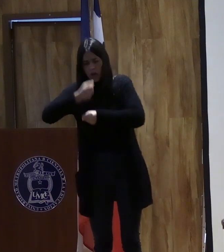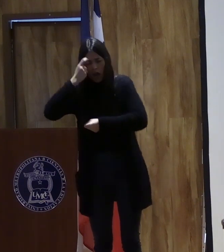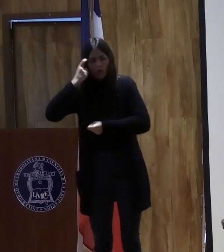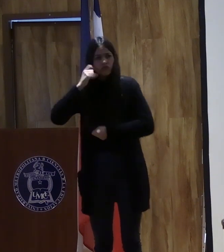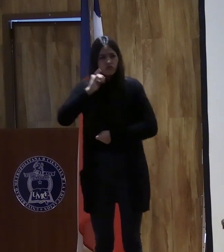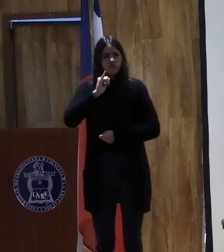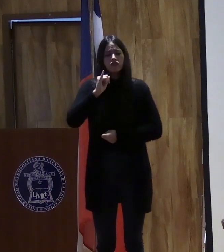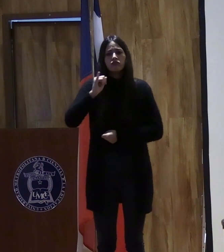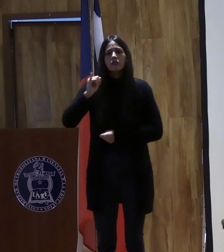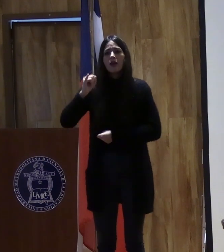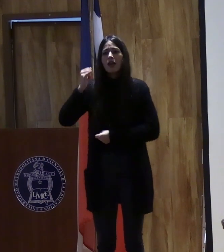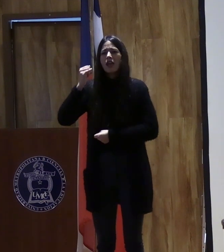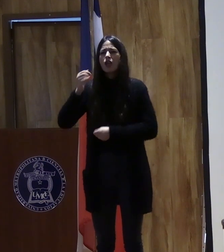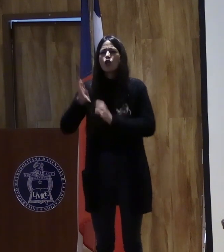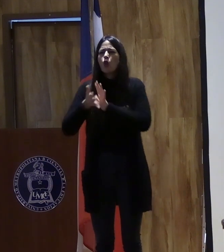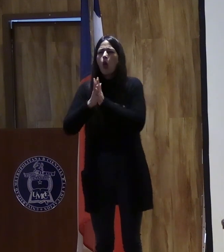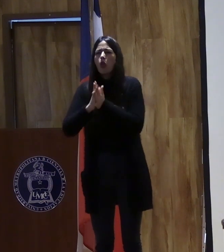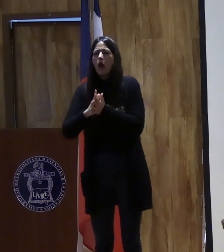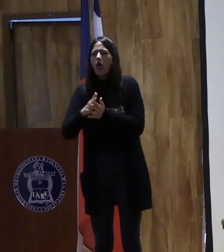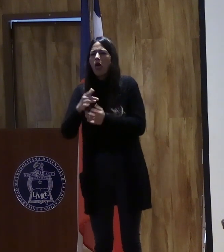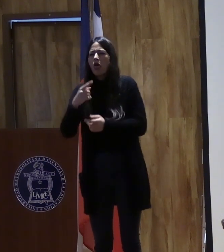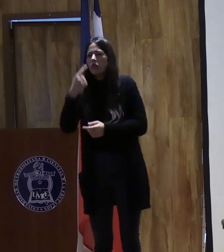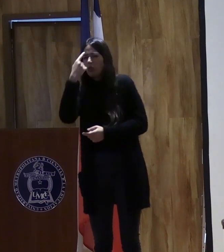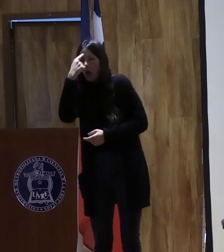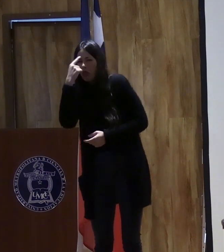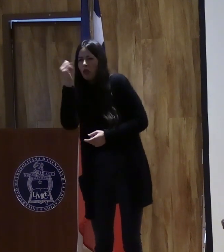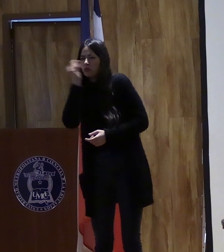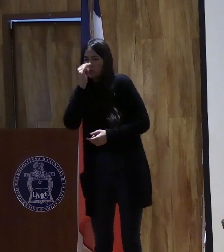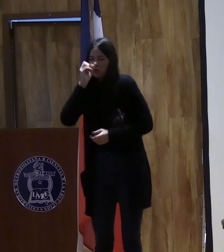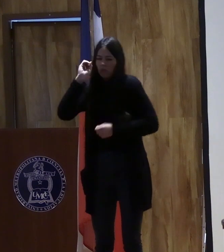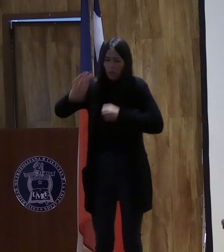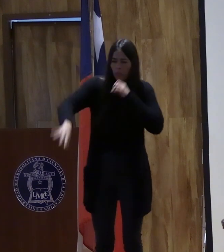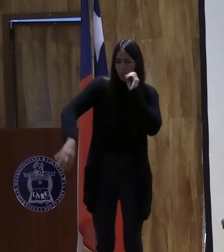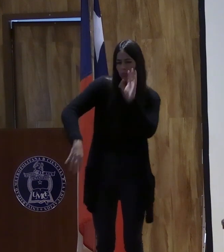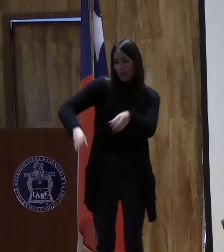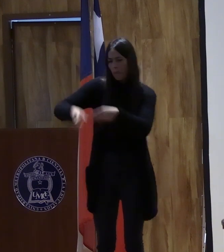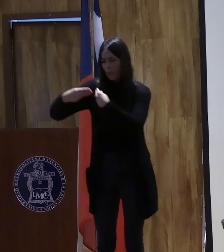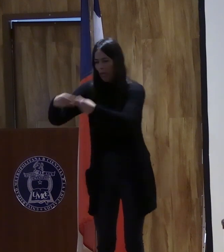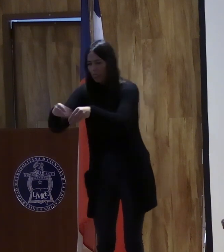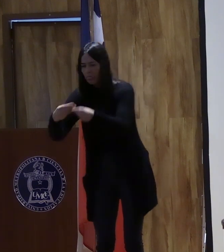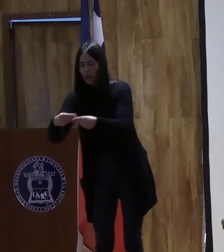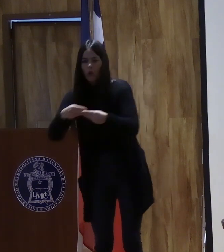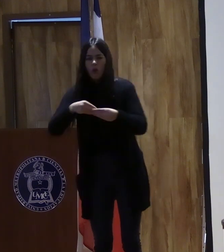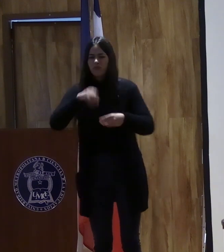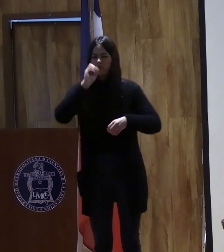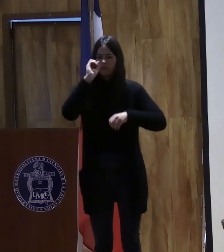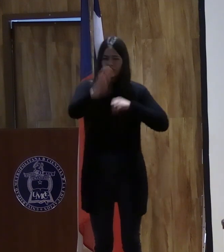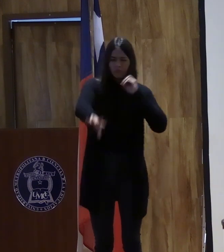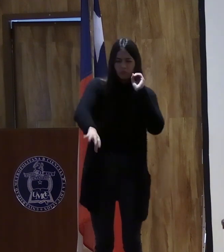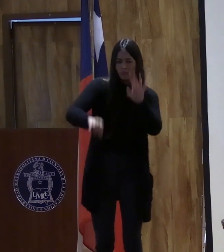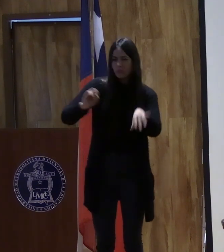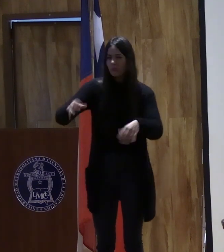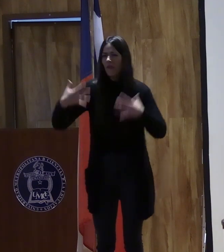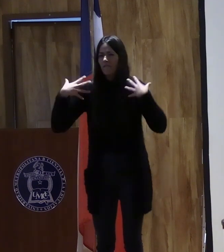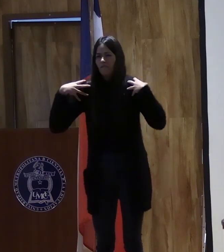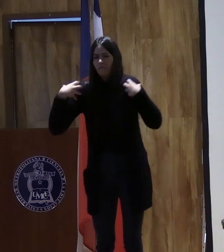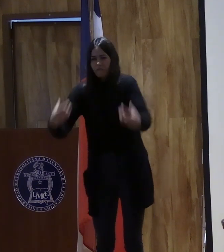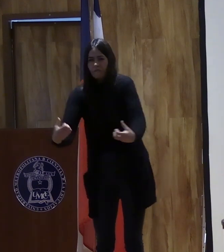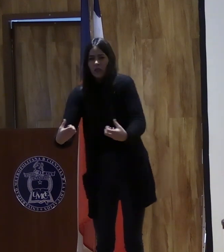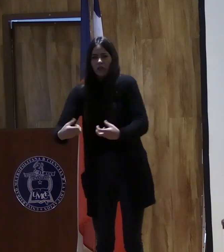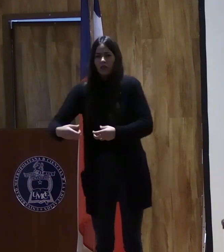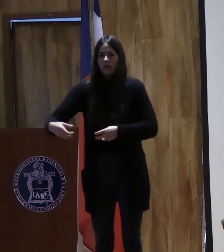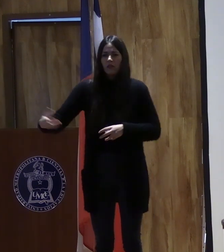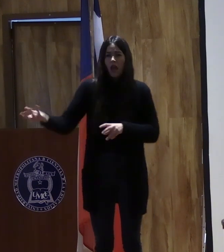Y todas las tonteras que estamos haciendo de contaminar, de tirar plásticos en el mar y de tirar anhídrido carbónico a